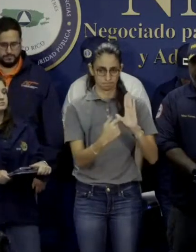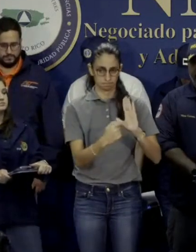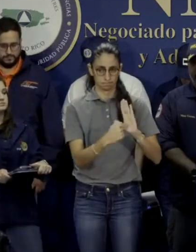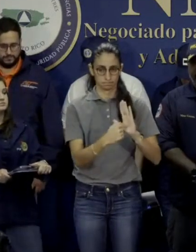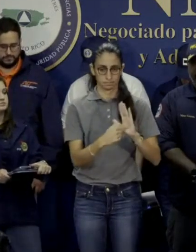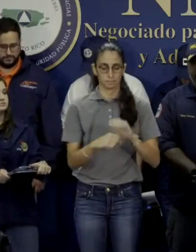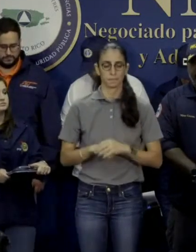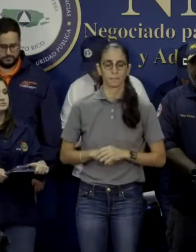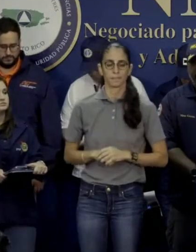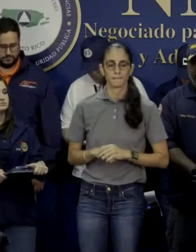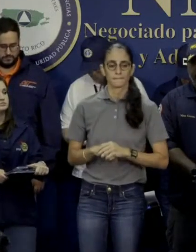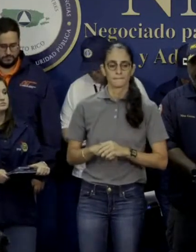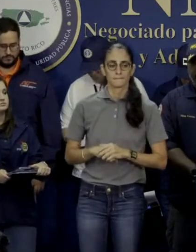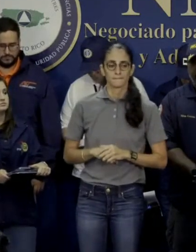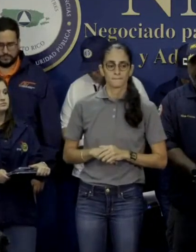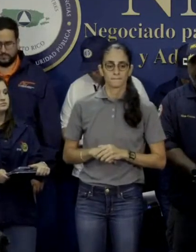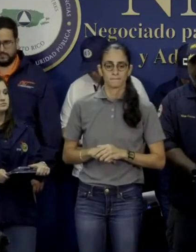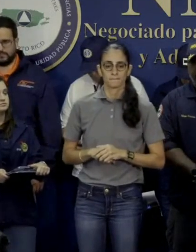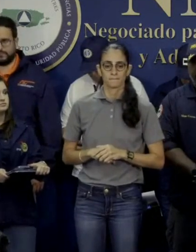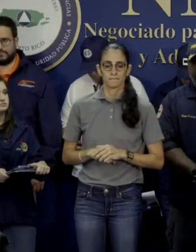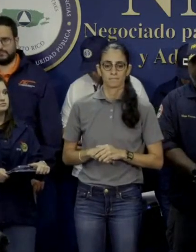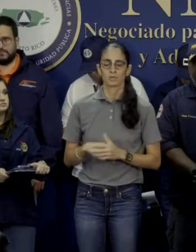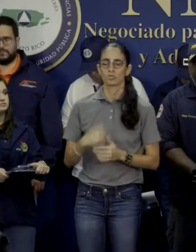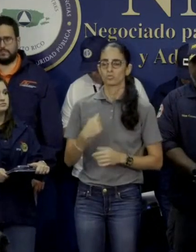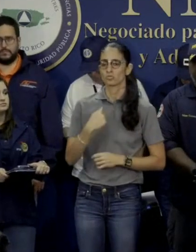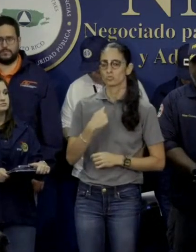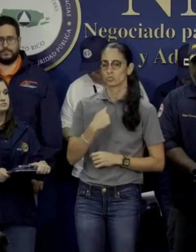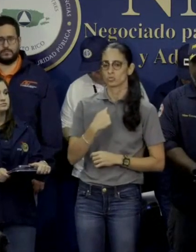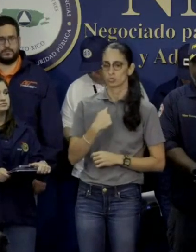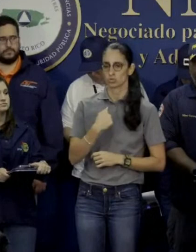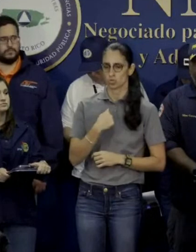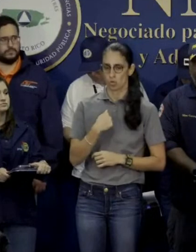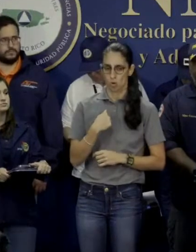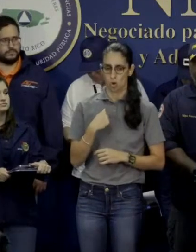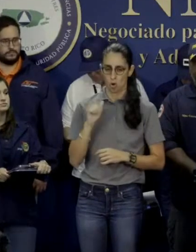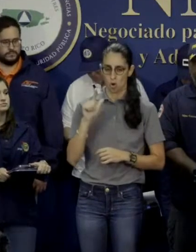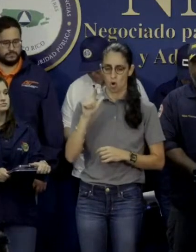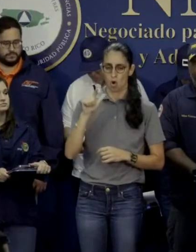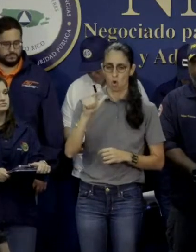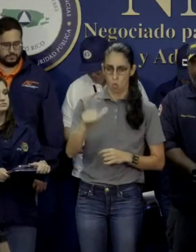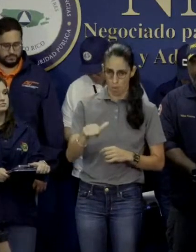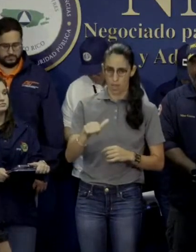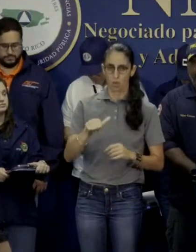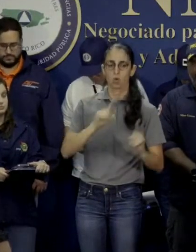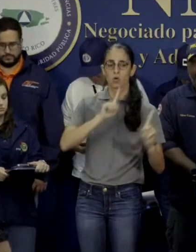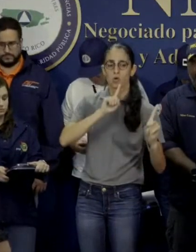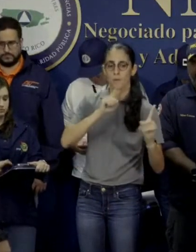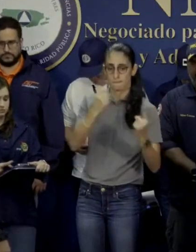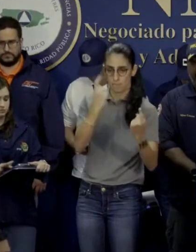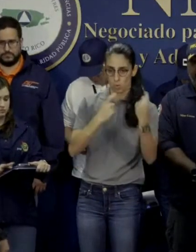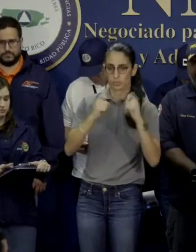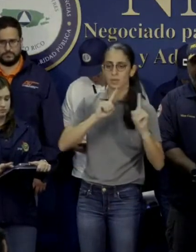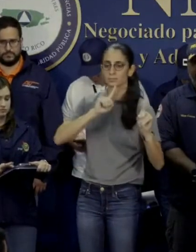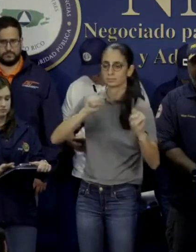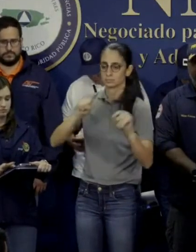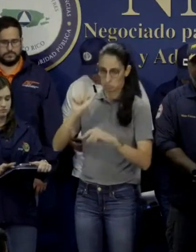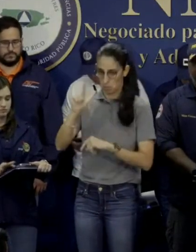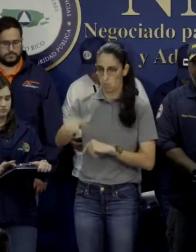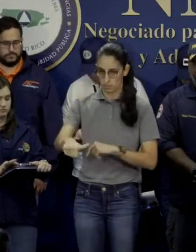pues le pido. Yo diría que lo que hacemos luego es que le contestamos las preguntas a los